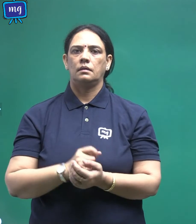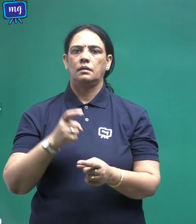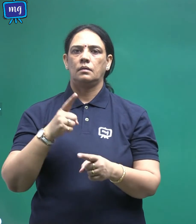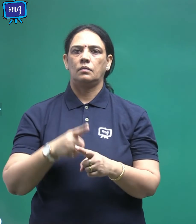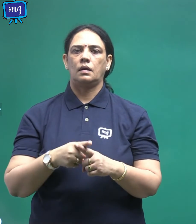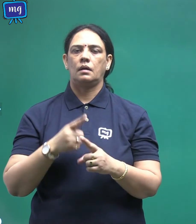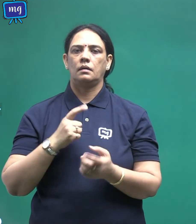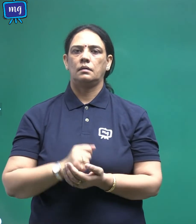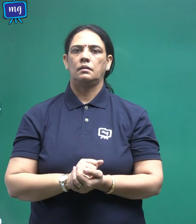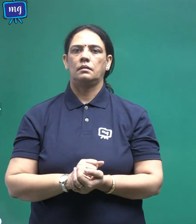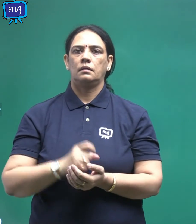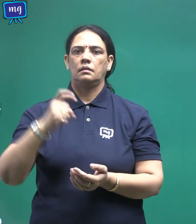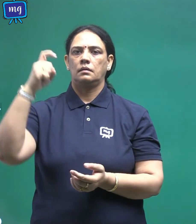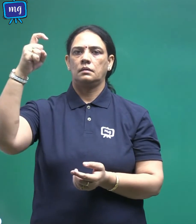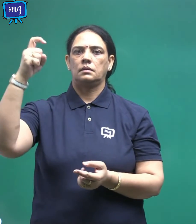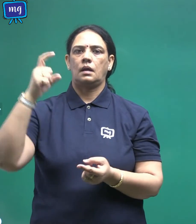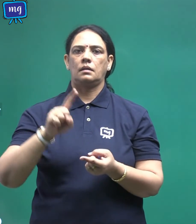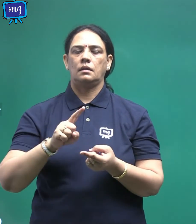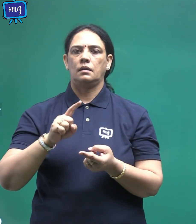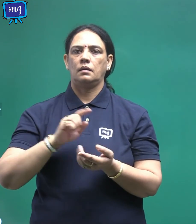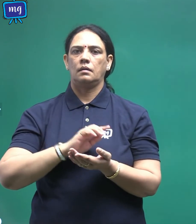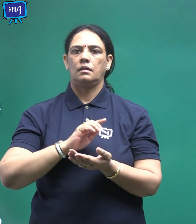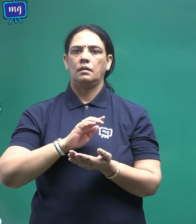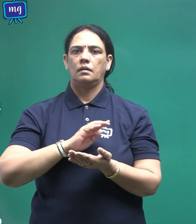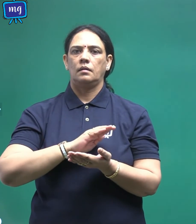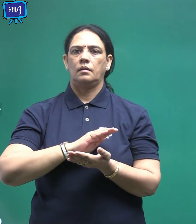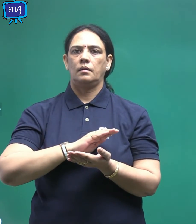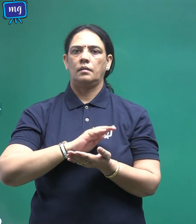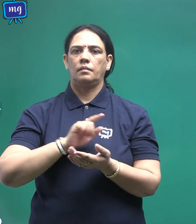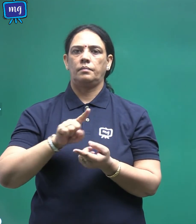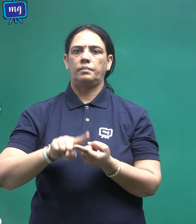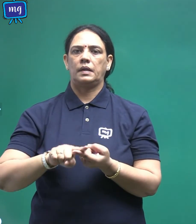गुणा 7 प्लस एच।